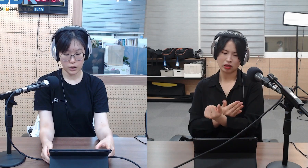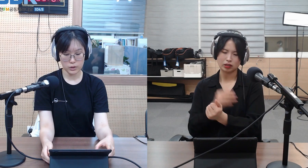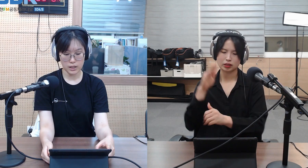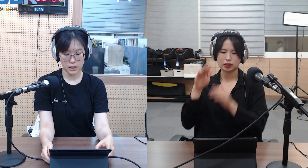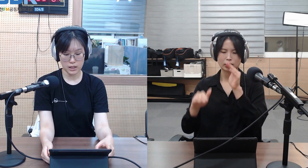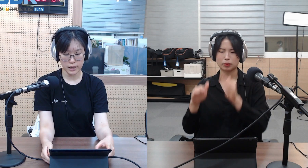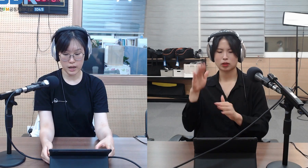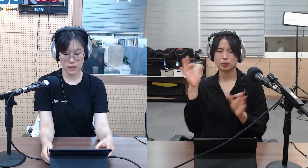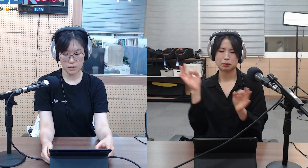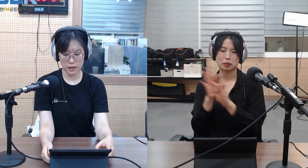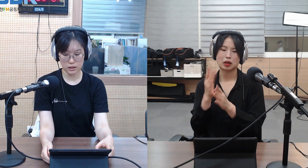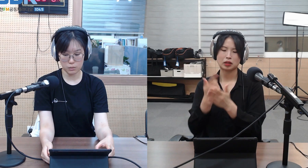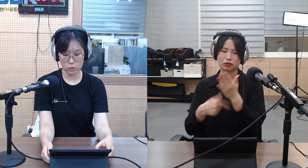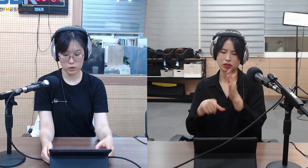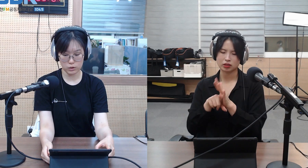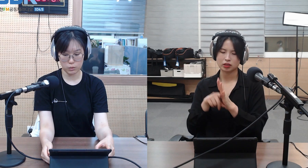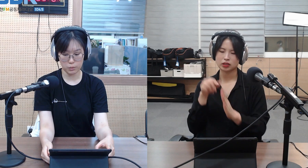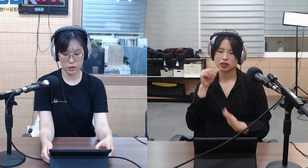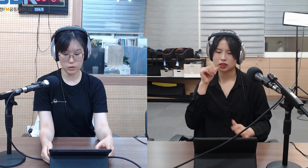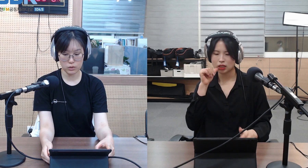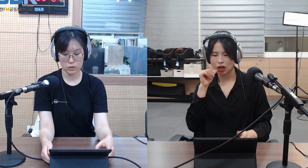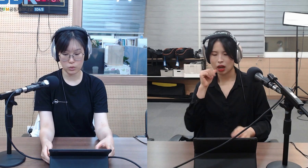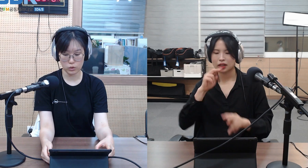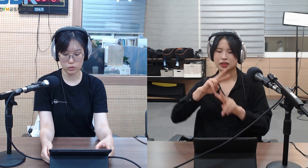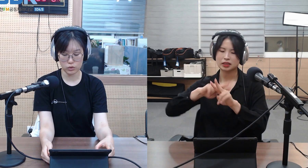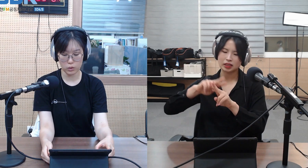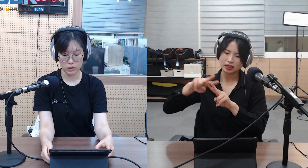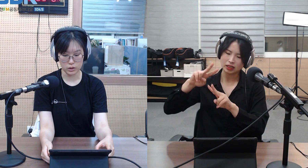경찰이 장애인을 막는 모습을 보면 조금 두려웠어요.